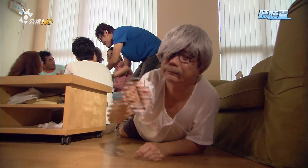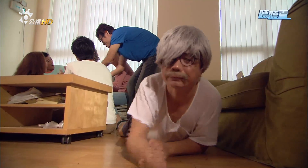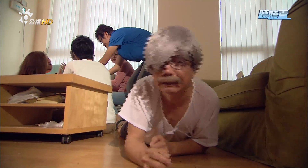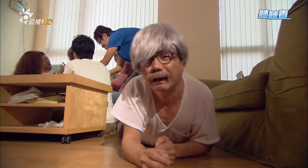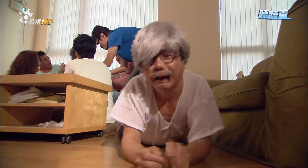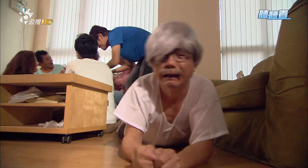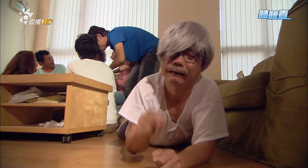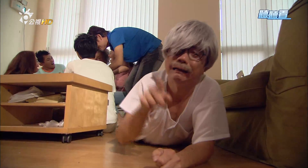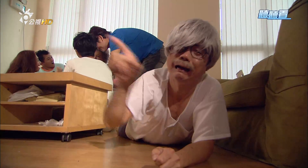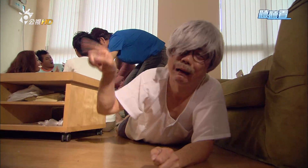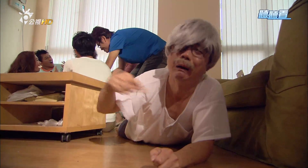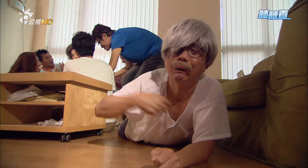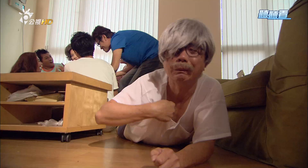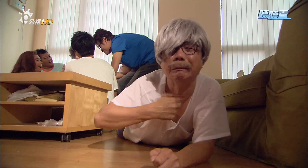妈妈妈妈妈妈妈妈妈妈